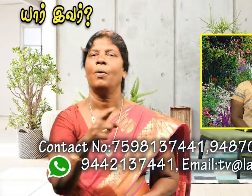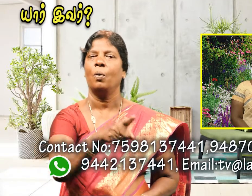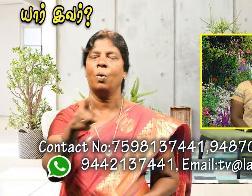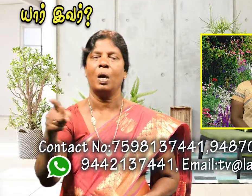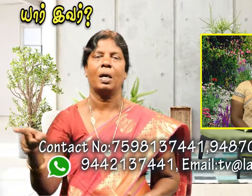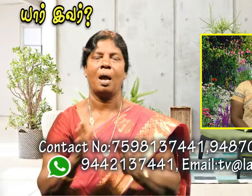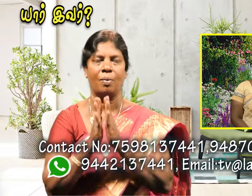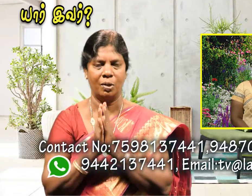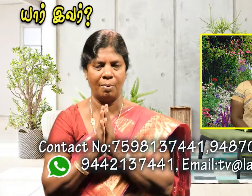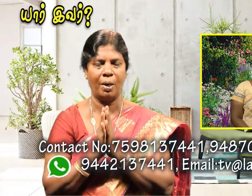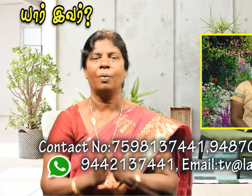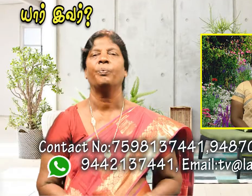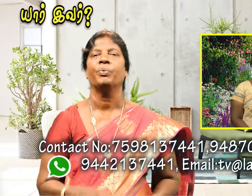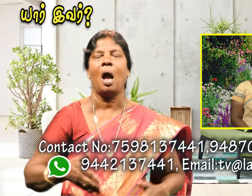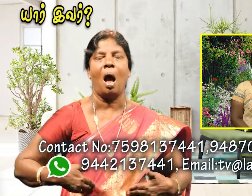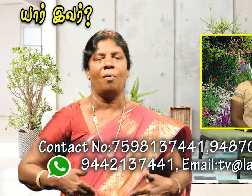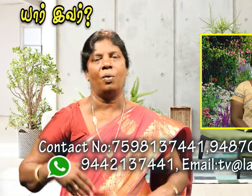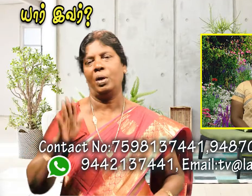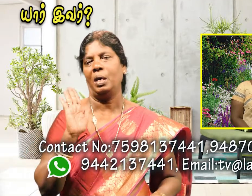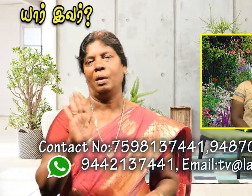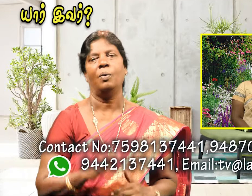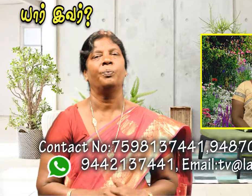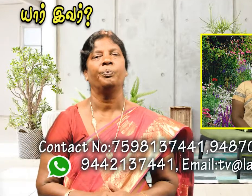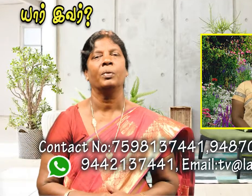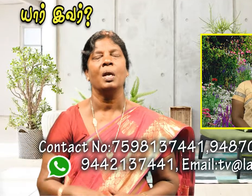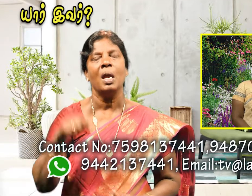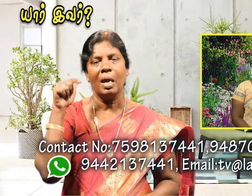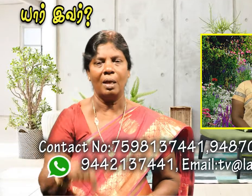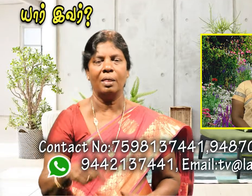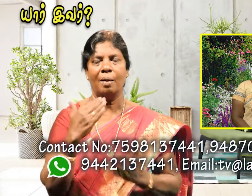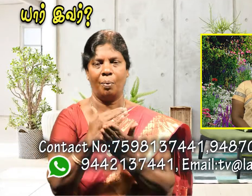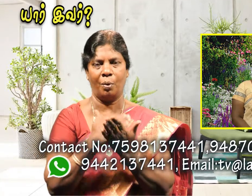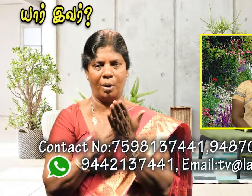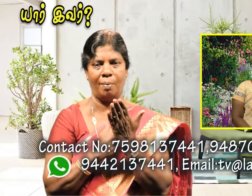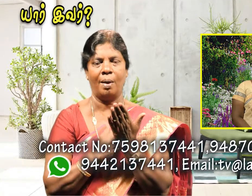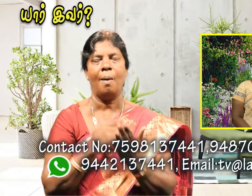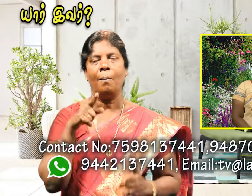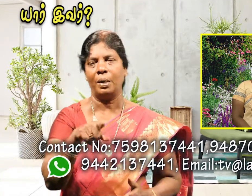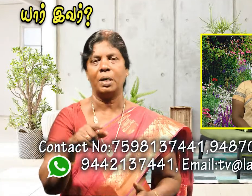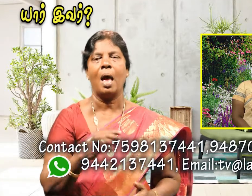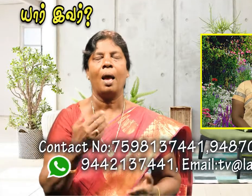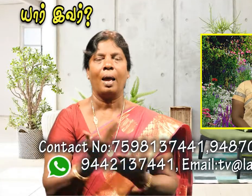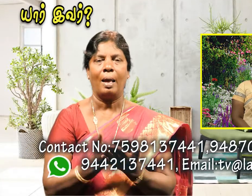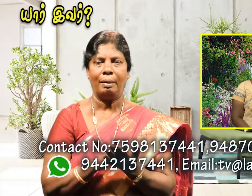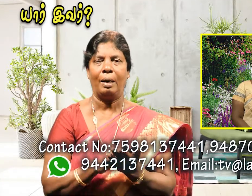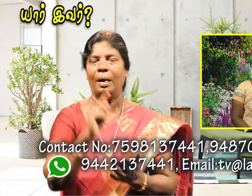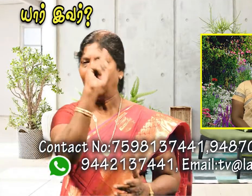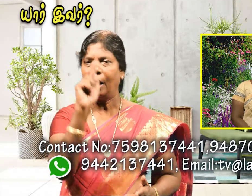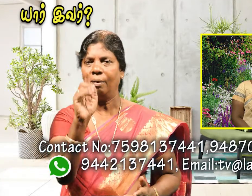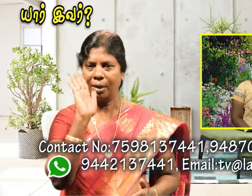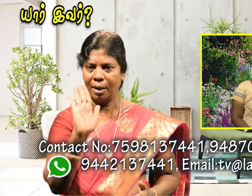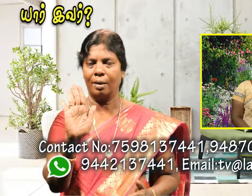கூறவும் உங்களுக்காக ஜெபிக்கவும் ஆவலாய் இருக்கிறோம். இந்த நிகழ்ச்சியை குறித்த உங்கள்